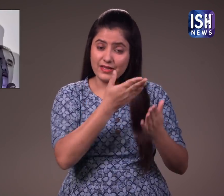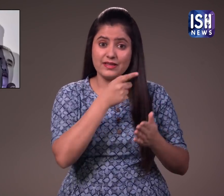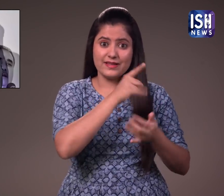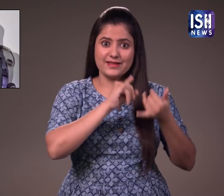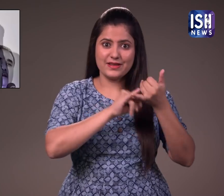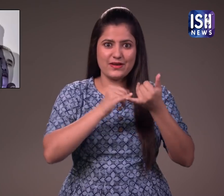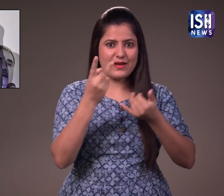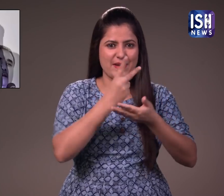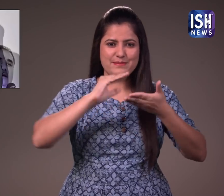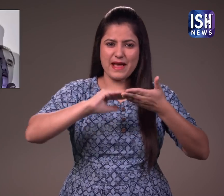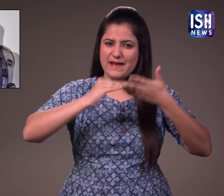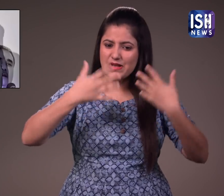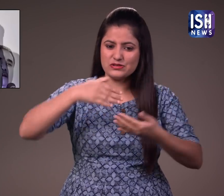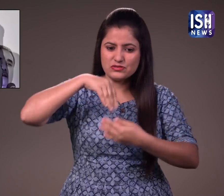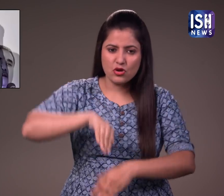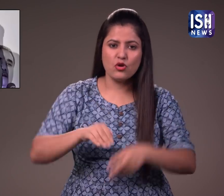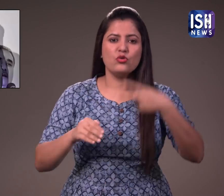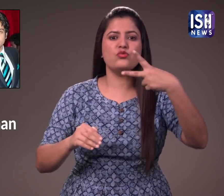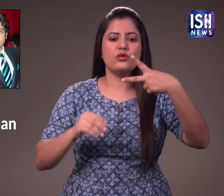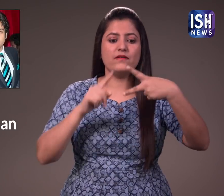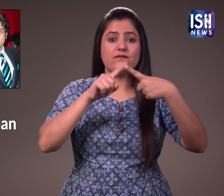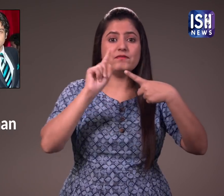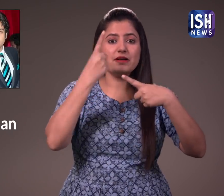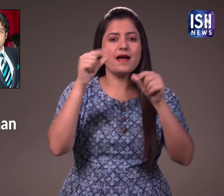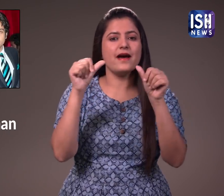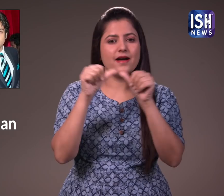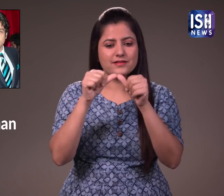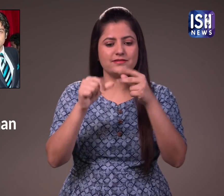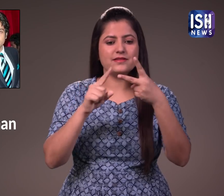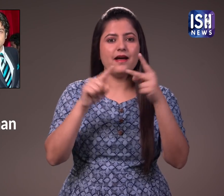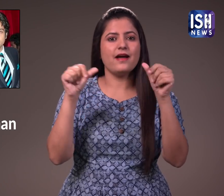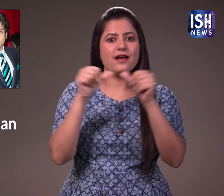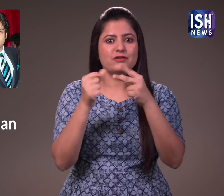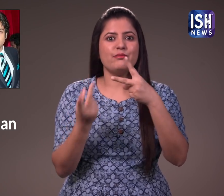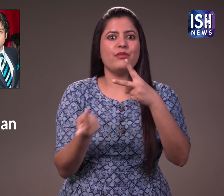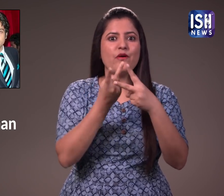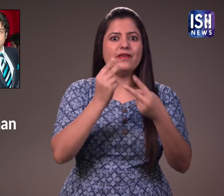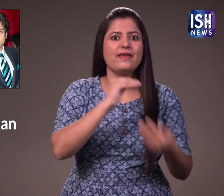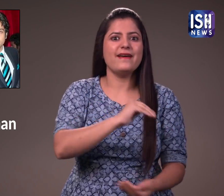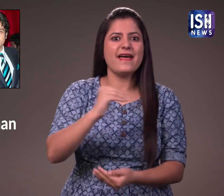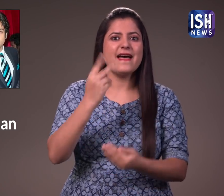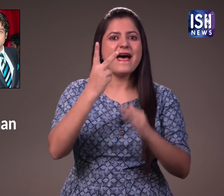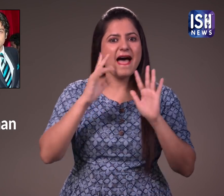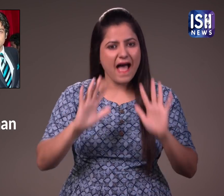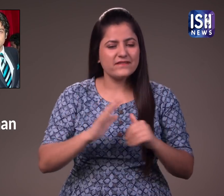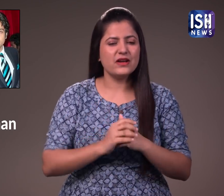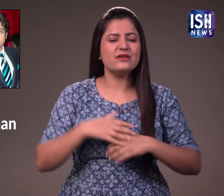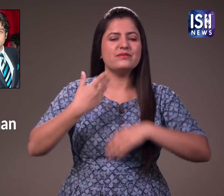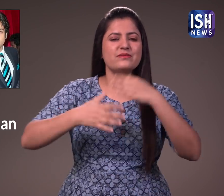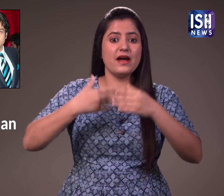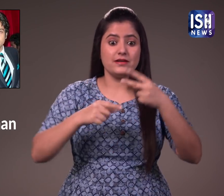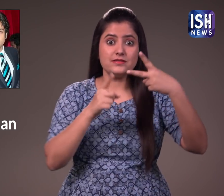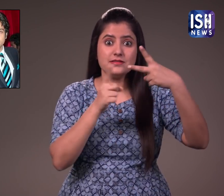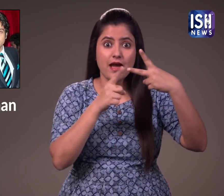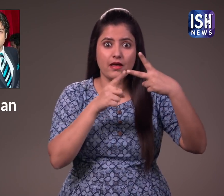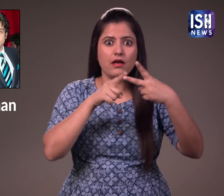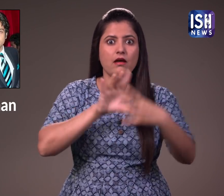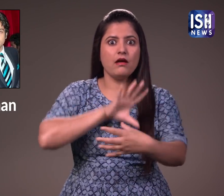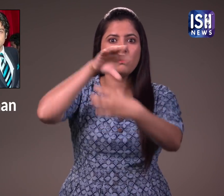शेकर सुमन दो बेटों के पिता बने आयुश और अध्यायन सुमन जबकि अध्यायन सुमन को फिल्मों में